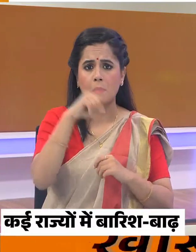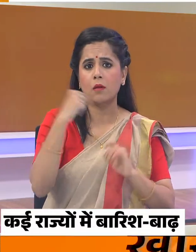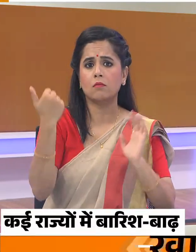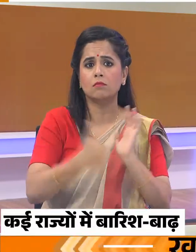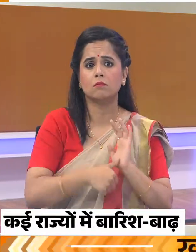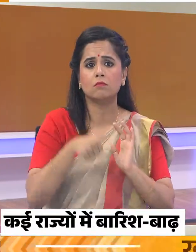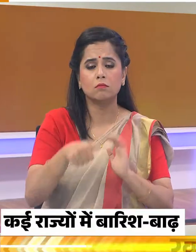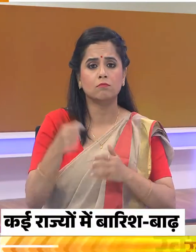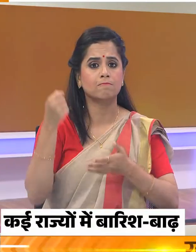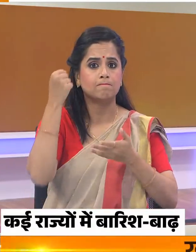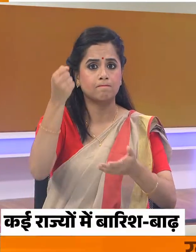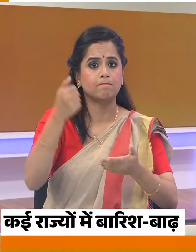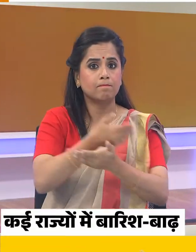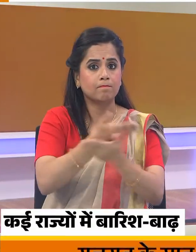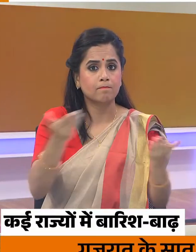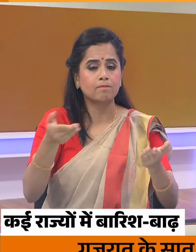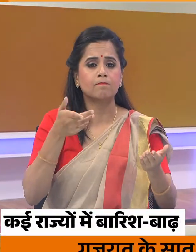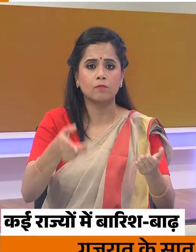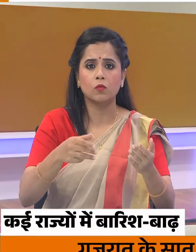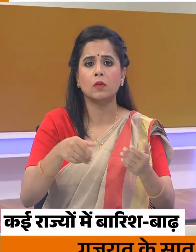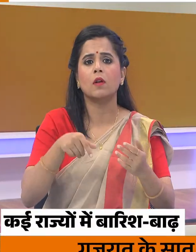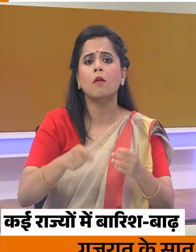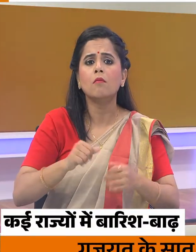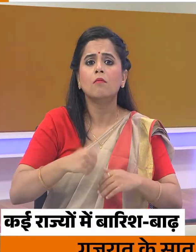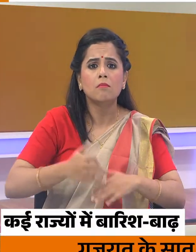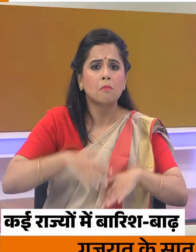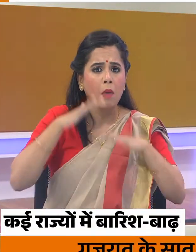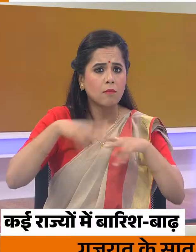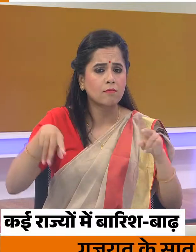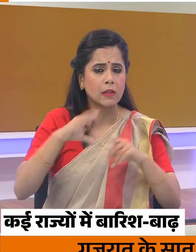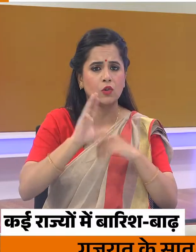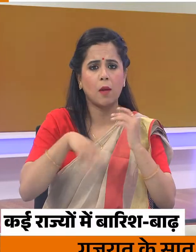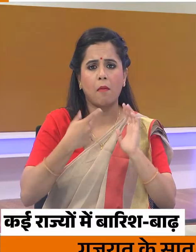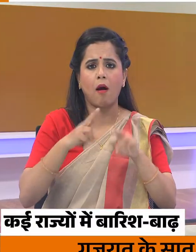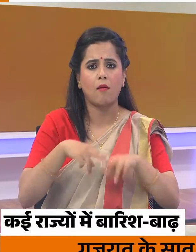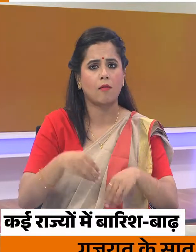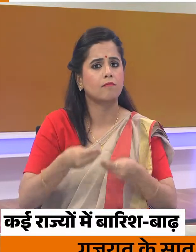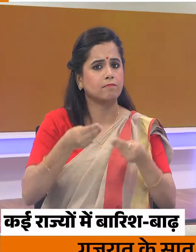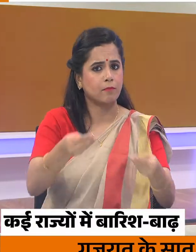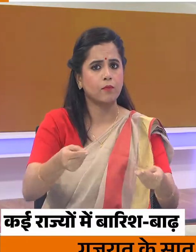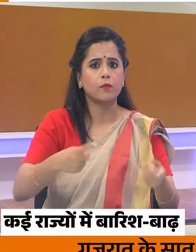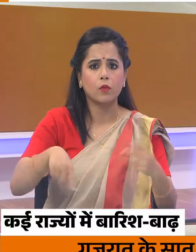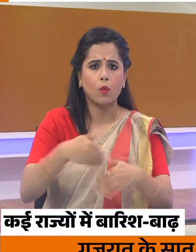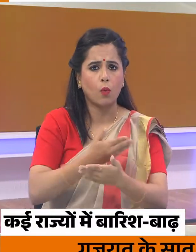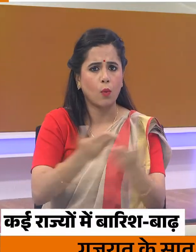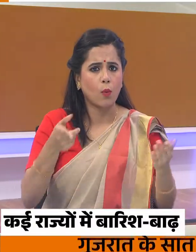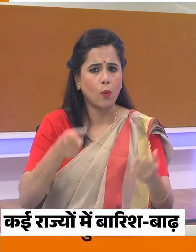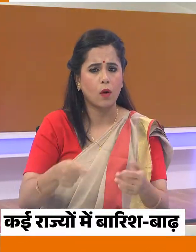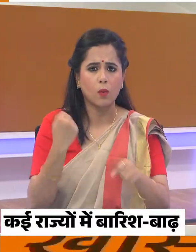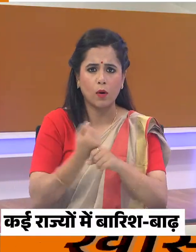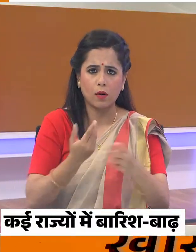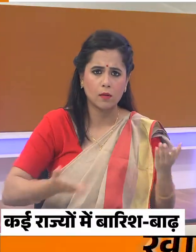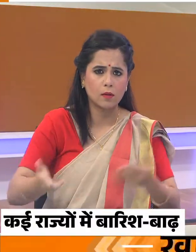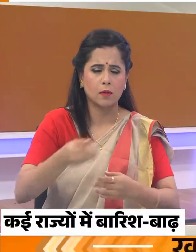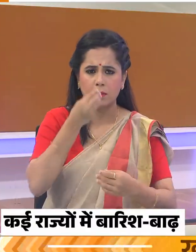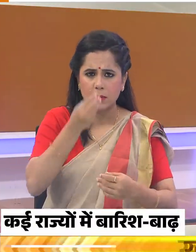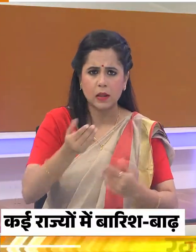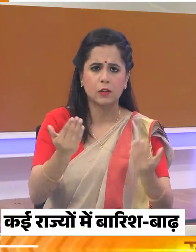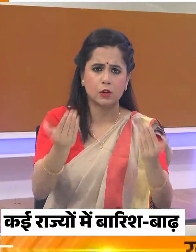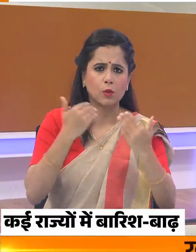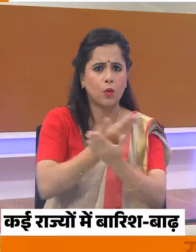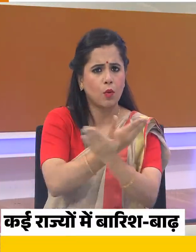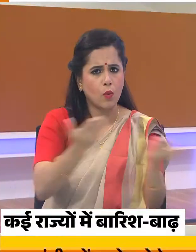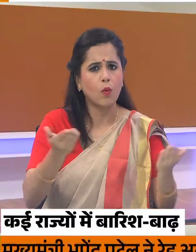वेतन बाढ़ राहत के लिए सीएमआरएफ को दिया और साथ ही सभी से आगे आकर इस कार्य में योगदान देने का